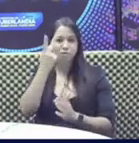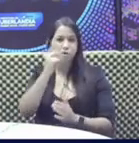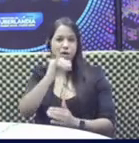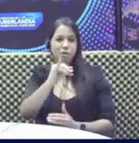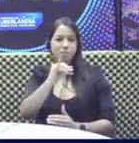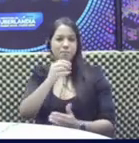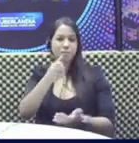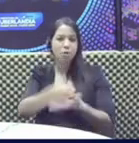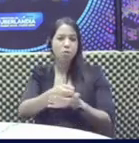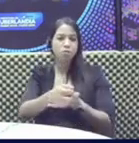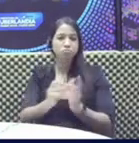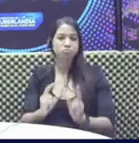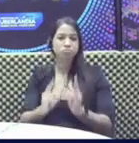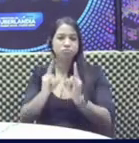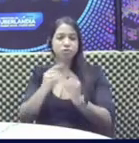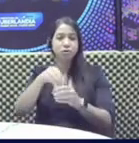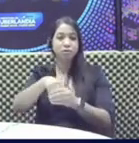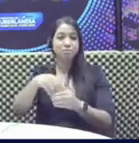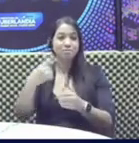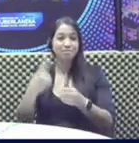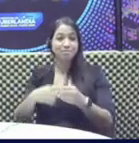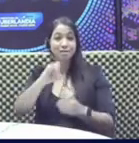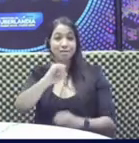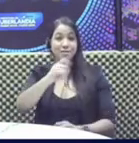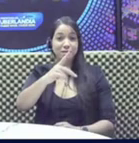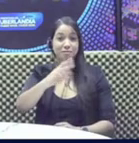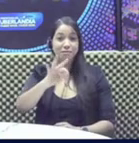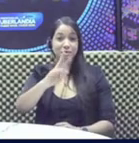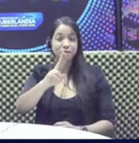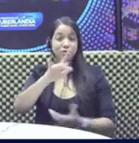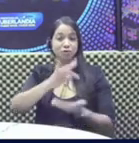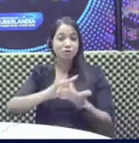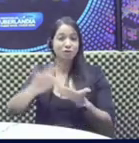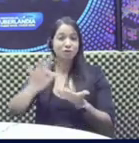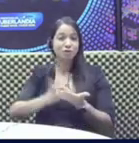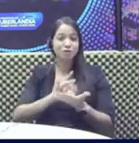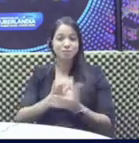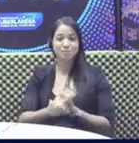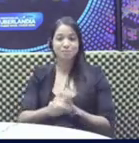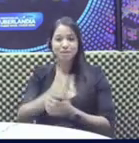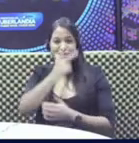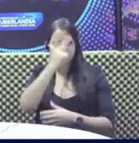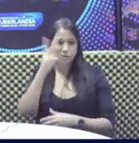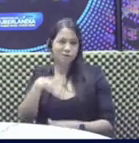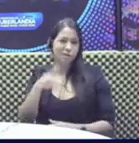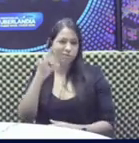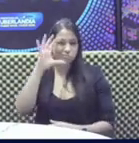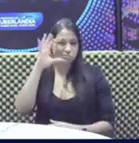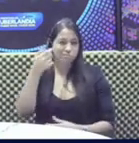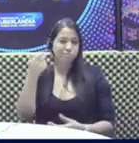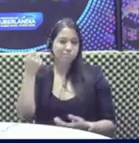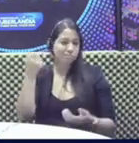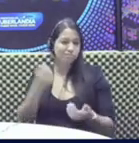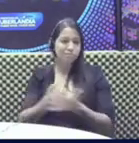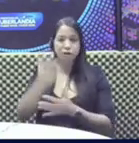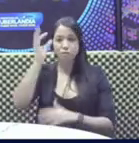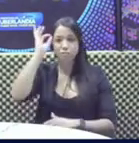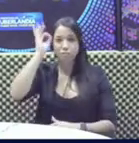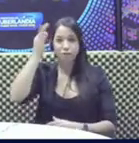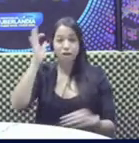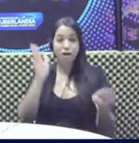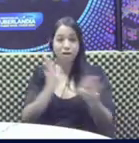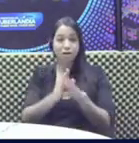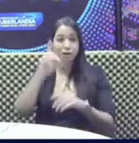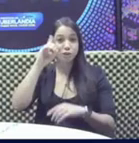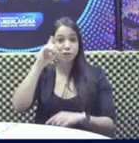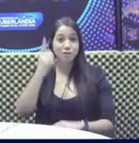Imposto Predial Territorial Urbano, o IPTU digital. Para os contribuintes que preferirem quitar a dívida à vista até o dia